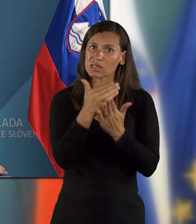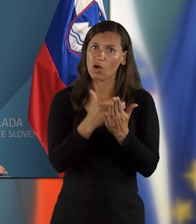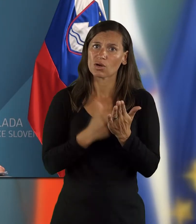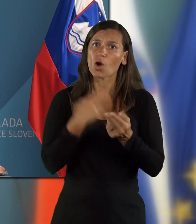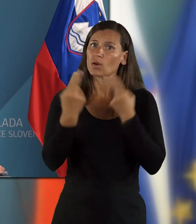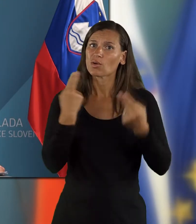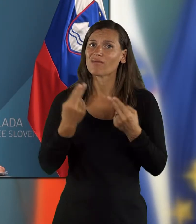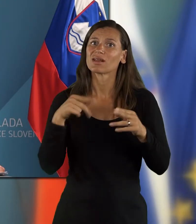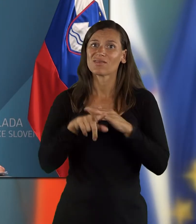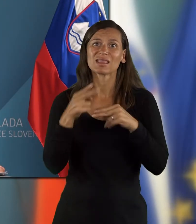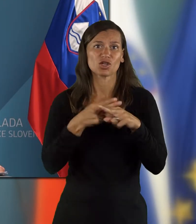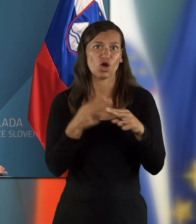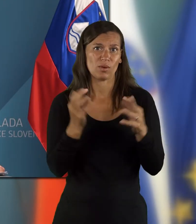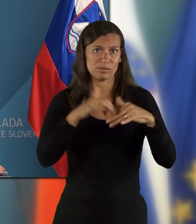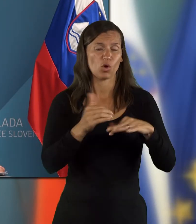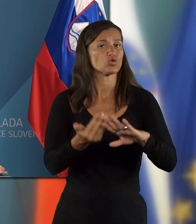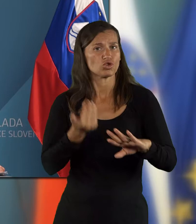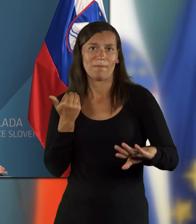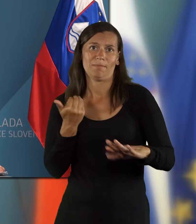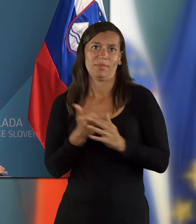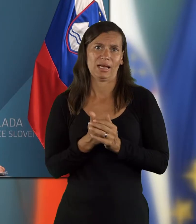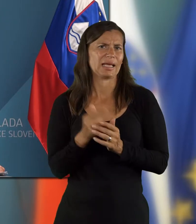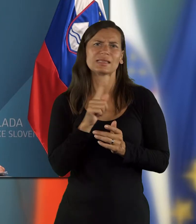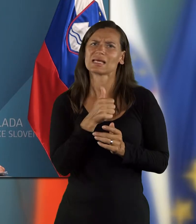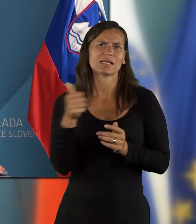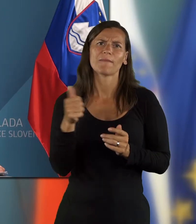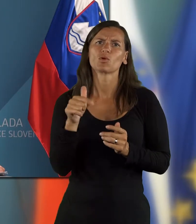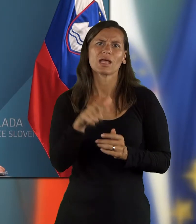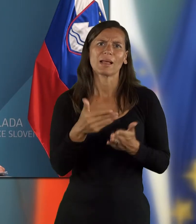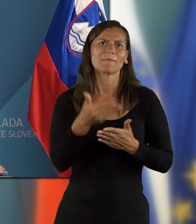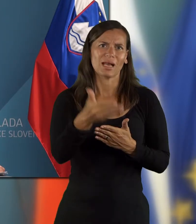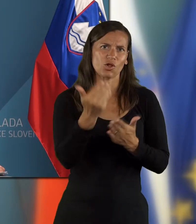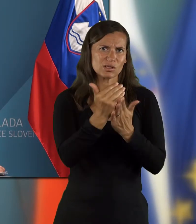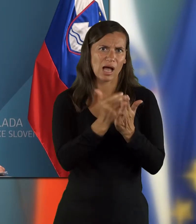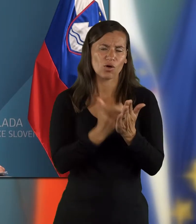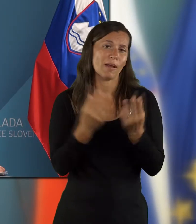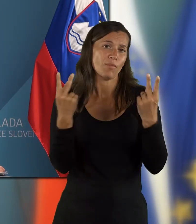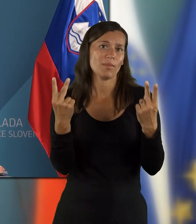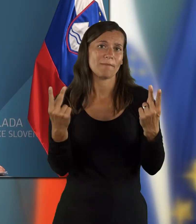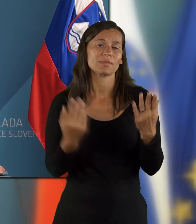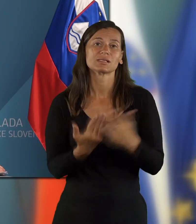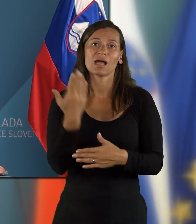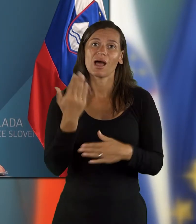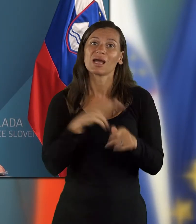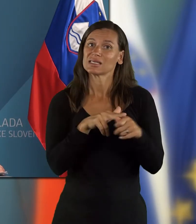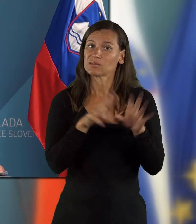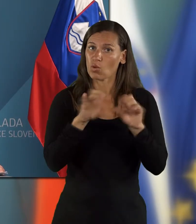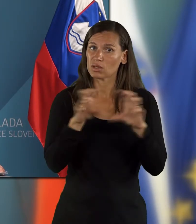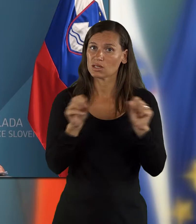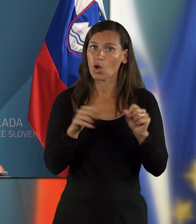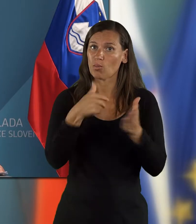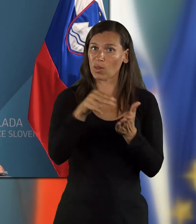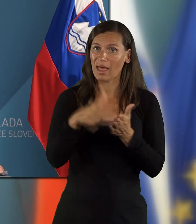predlog zakona obravnavan v Državnem zboru čim prej. Ne samo, da je ta predlog zakona pomemben